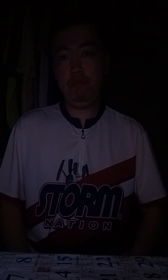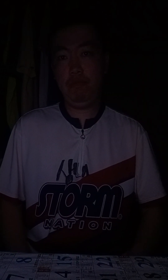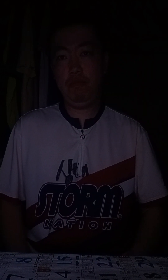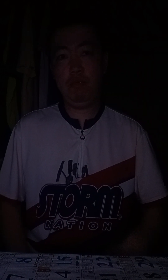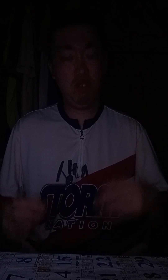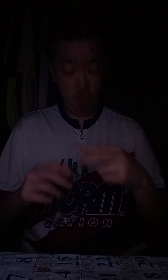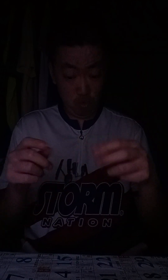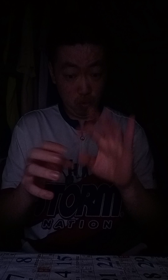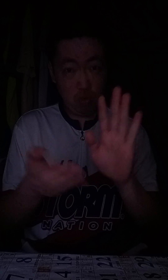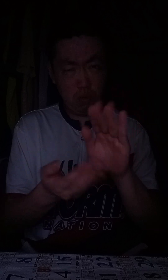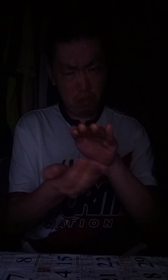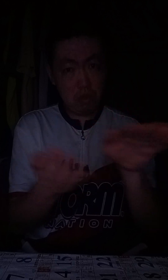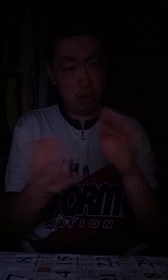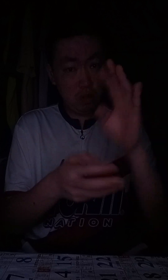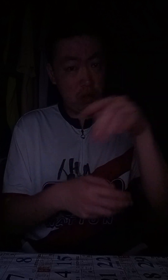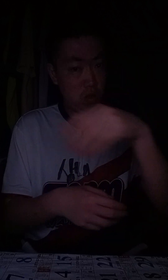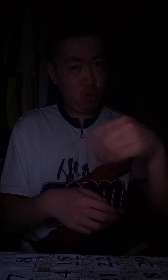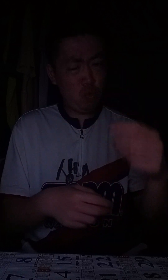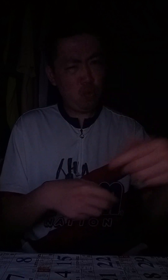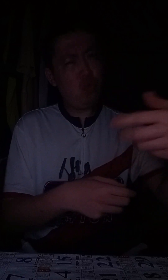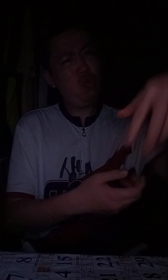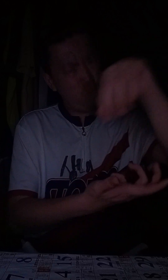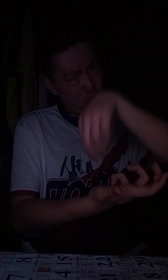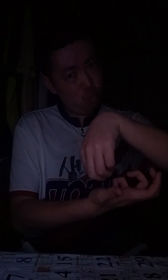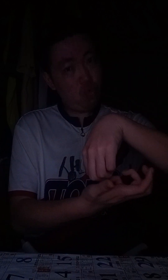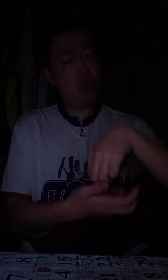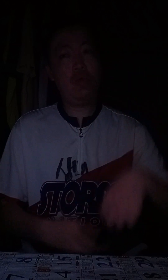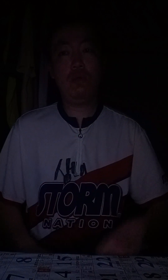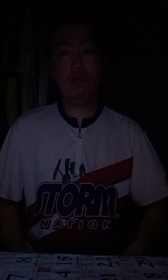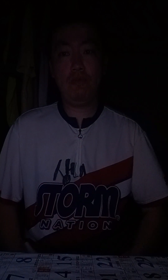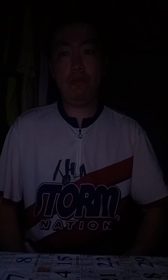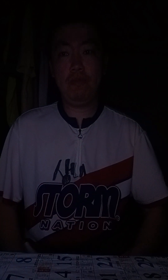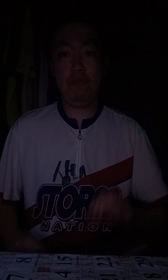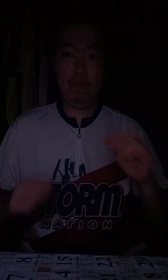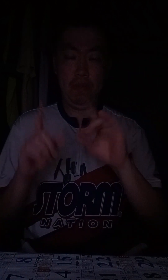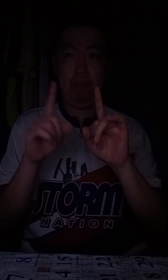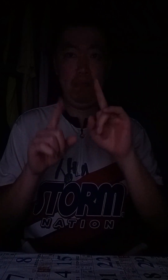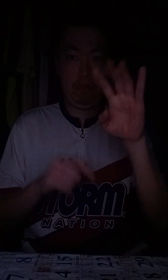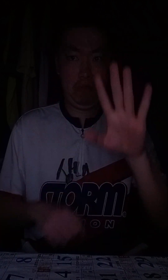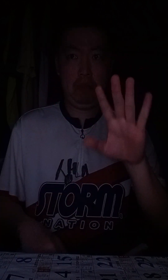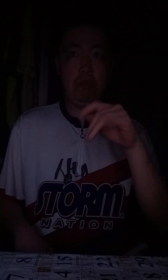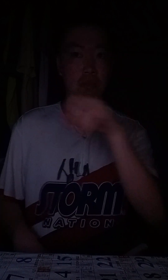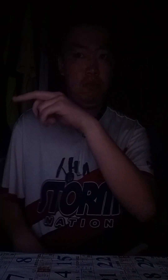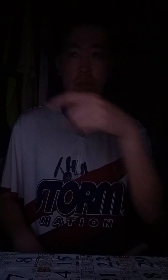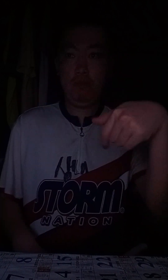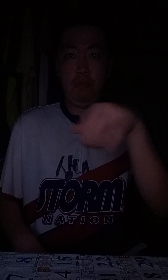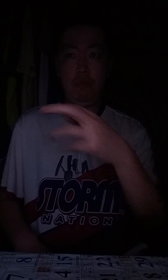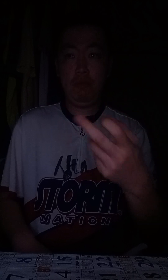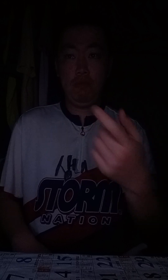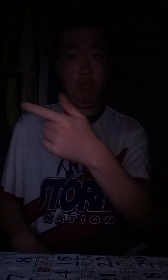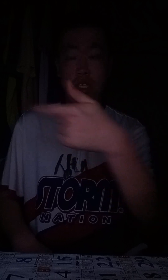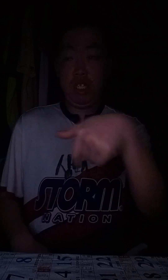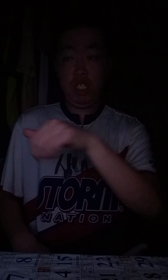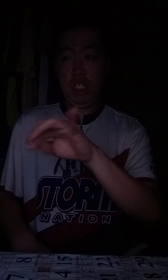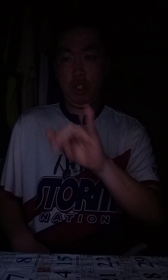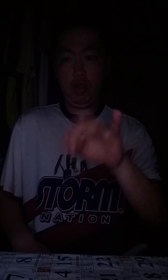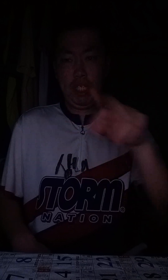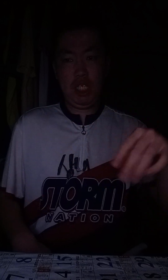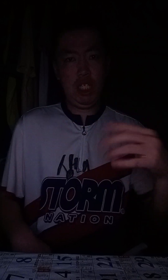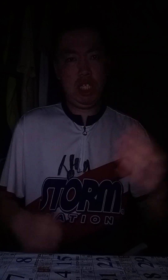승용차 문이 반쯤 열린 채 거꾸로 뒤집혔습니다. 오늘 새벽 1시 5분쯤 강릉시 이밤동 지하차도에서 술에 취한